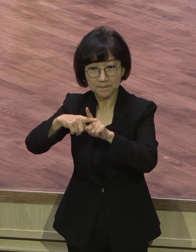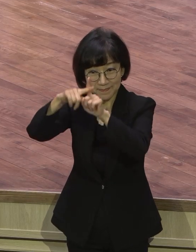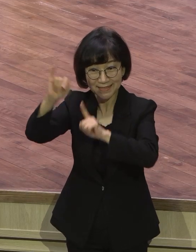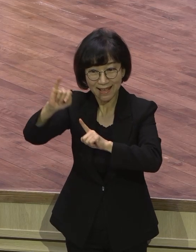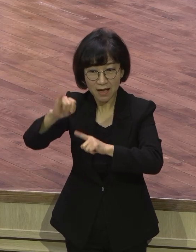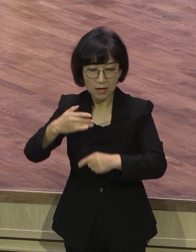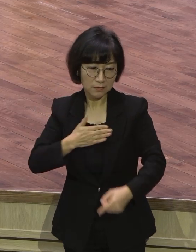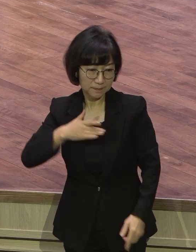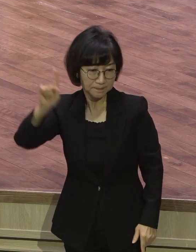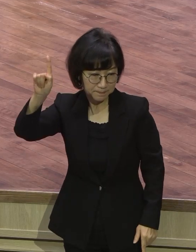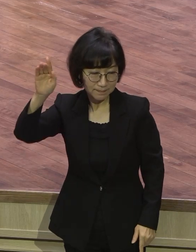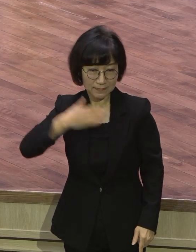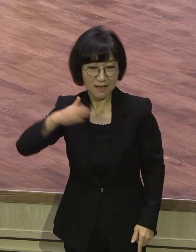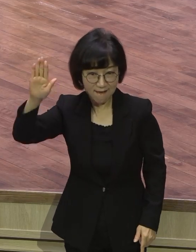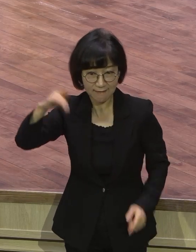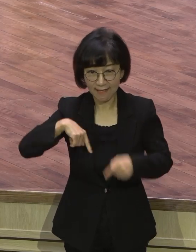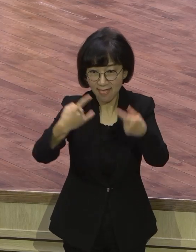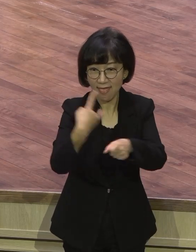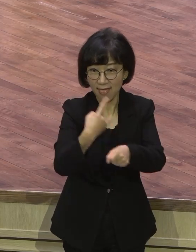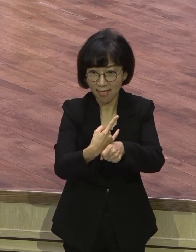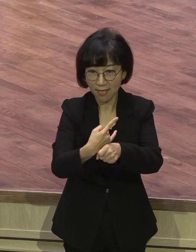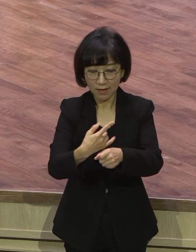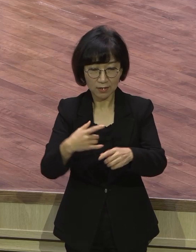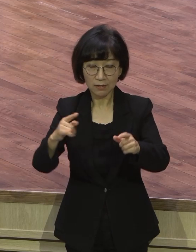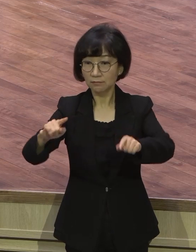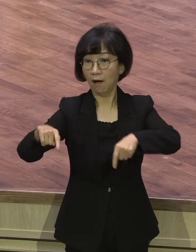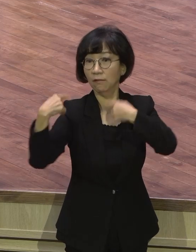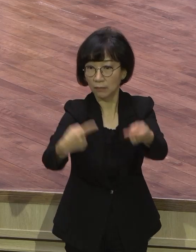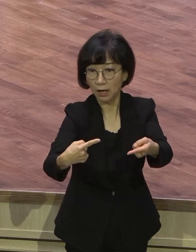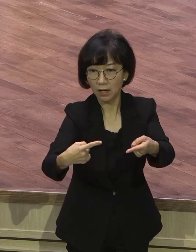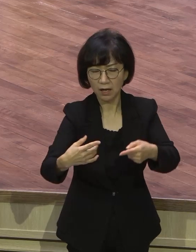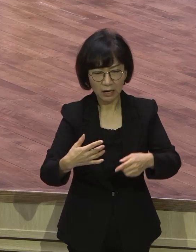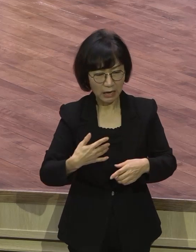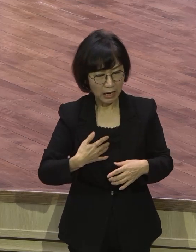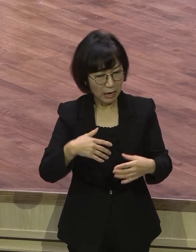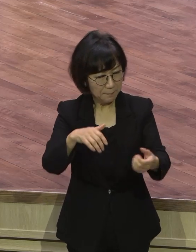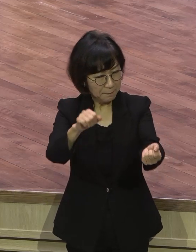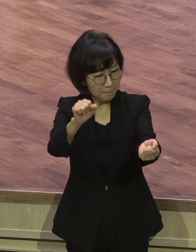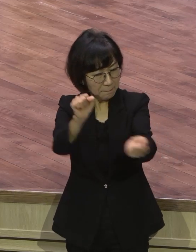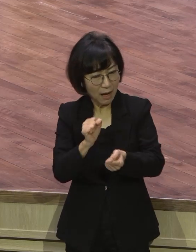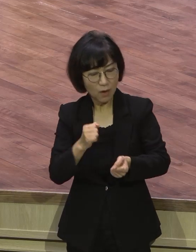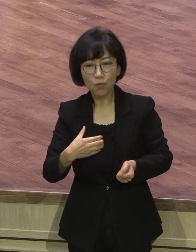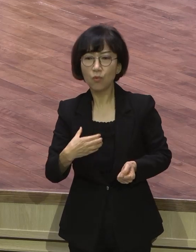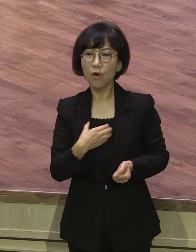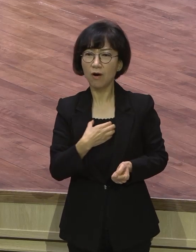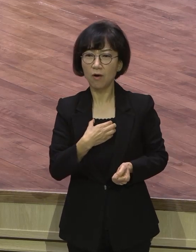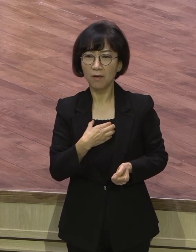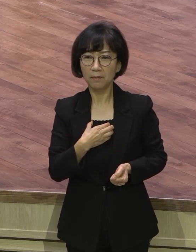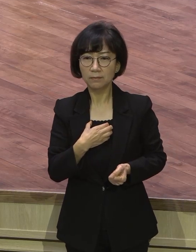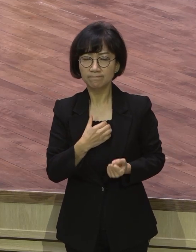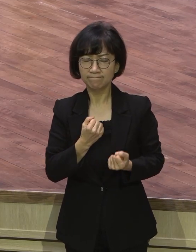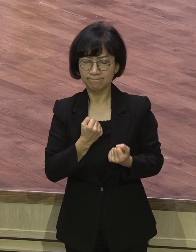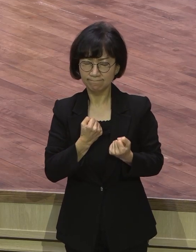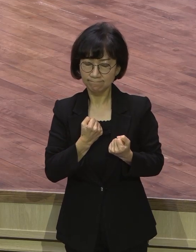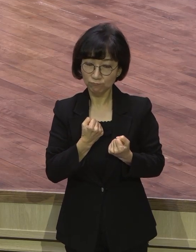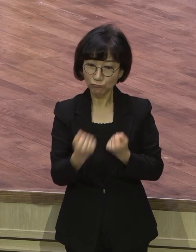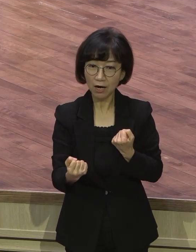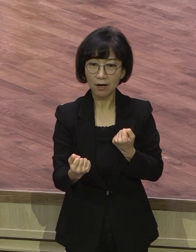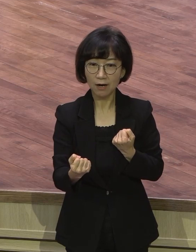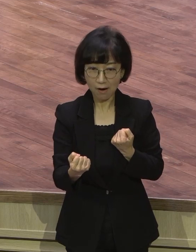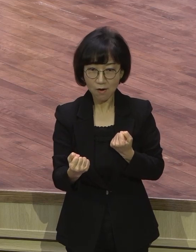자신이 감염될 수도 있는 이런 위험한 두려운 그런 현장임에도